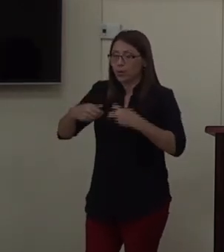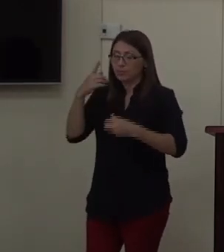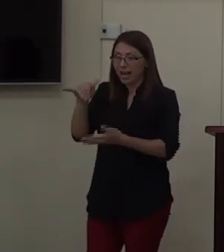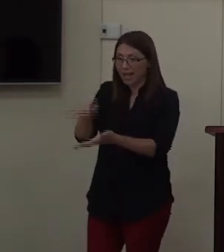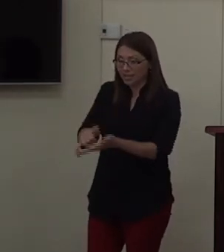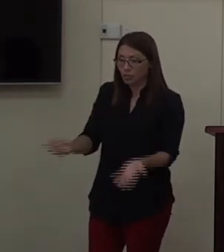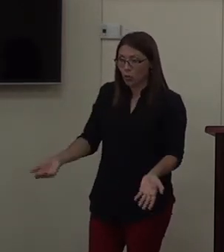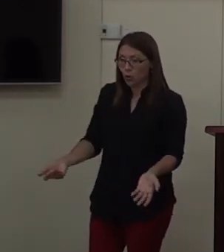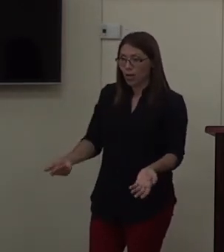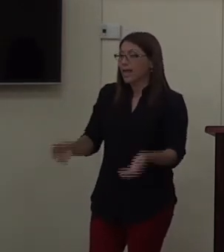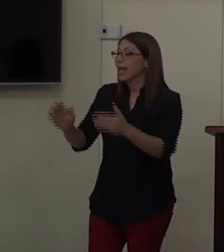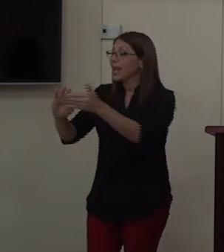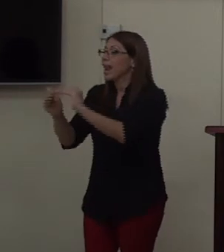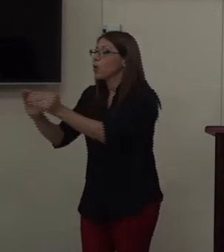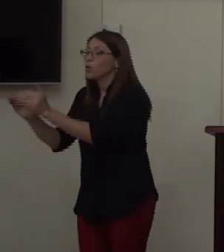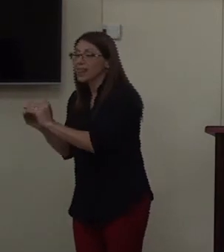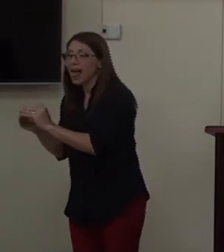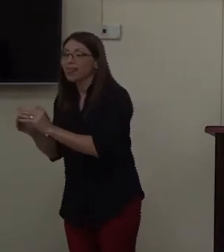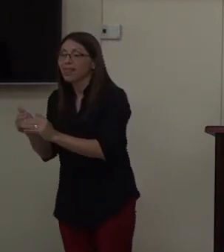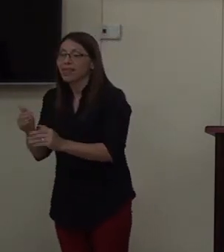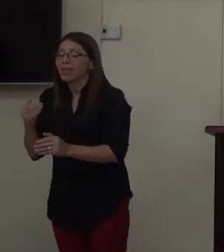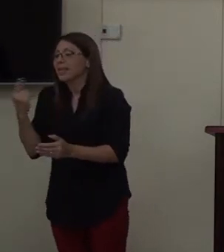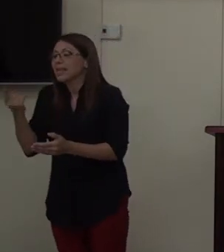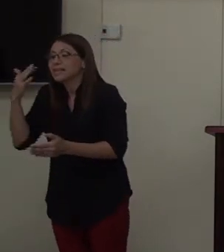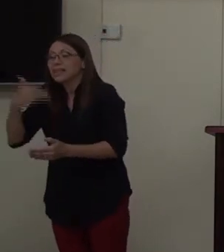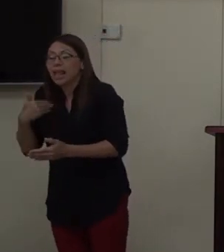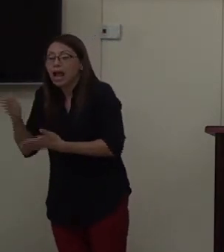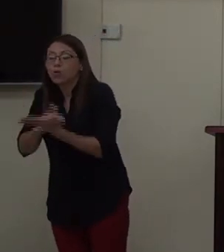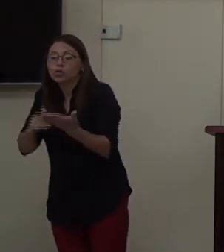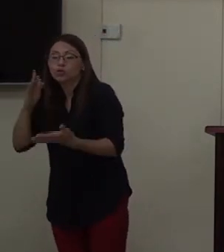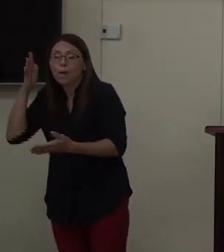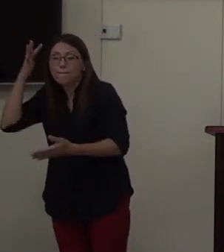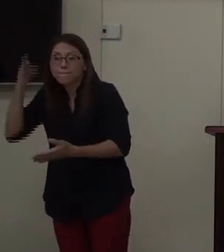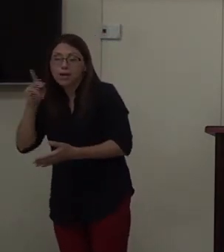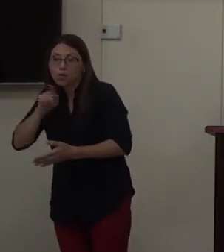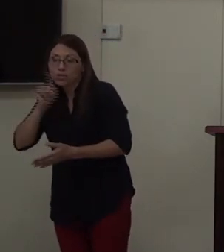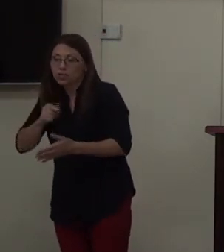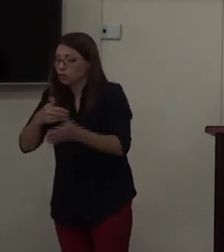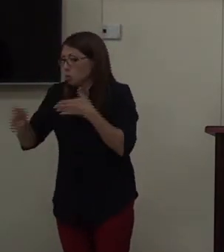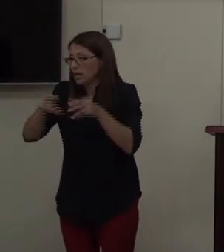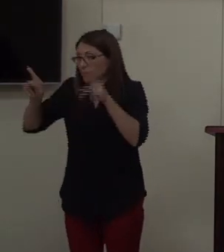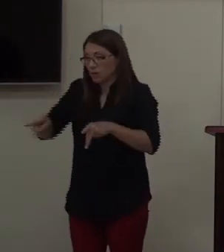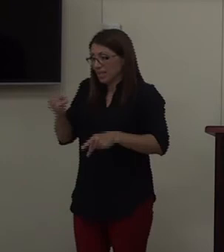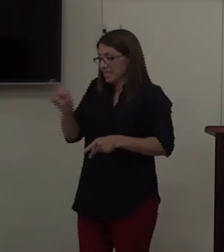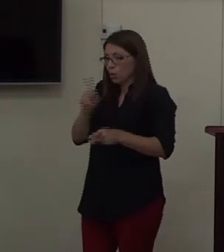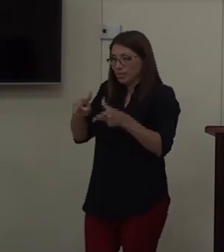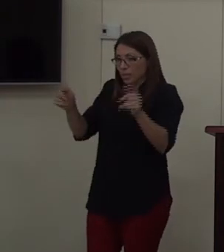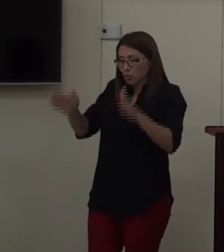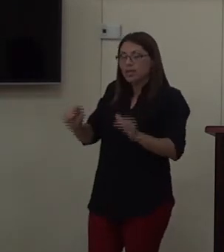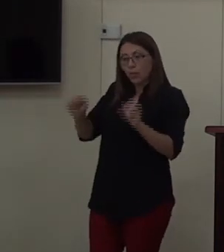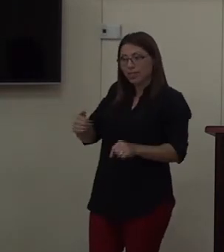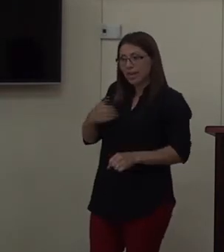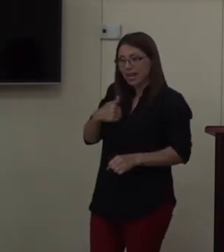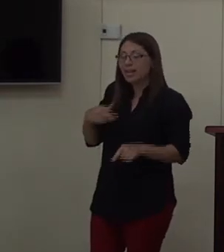comunidad, que se manejan además ciertos prejuicios que cualquiera puede tener, él no es un lingüista, y que además hay una